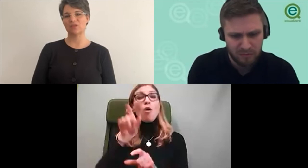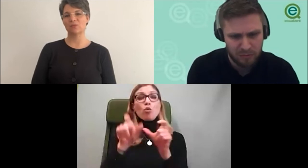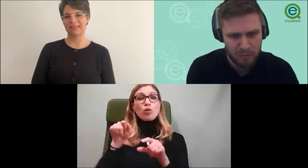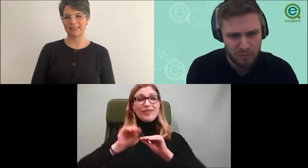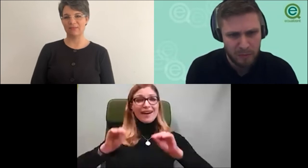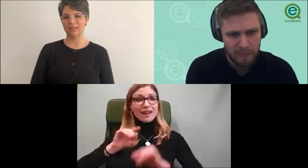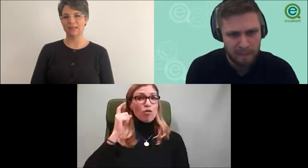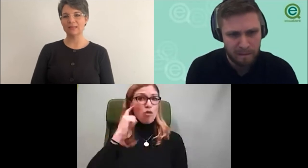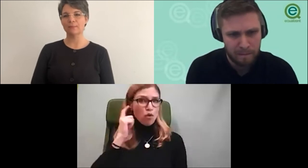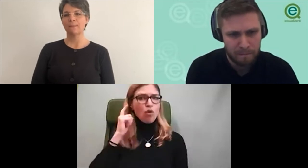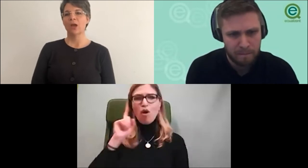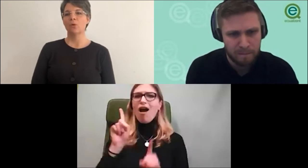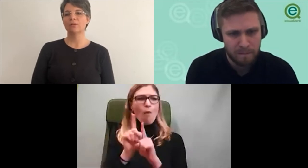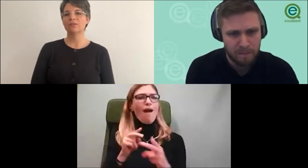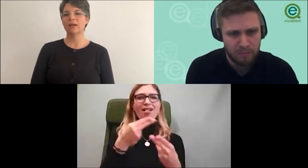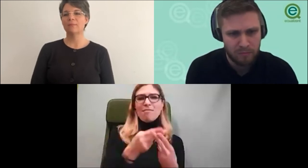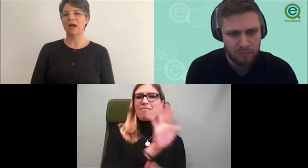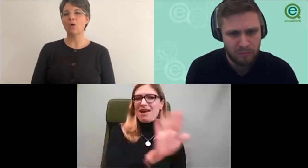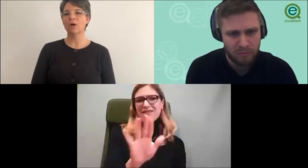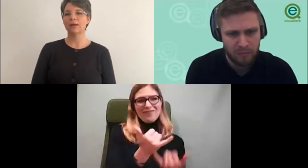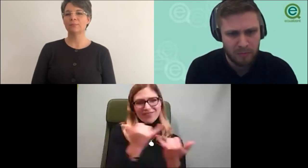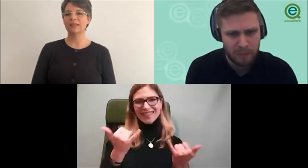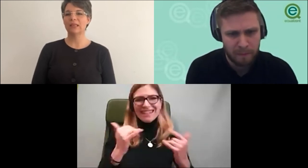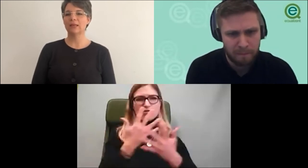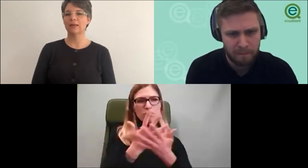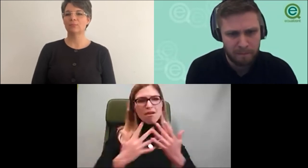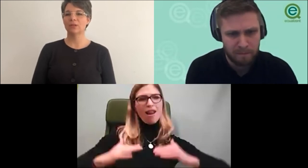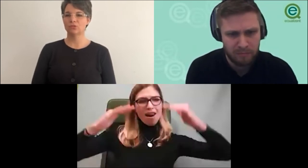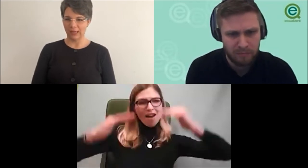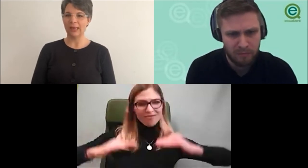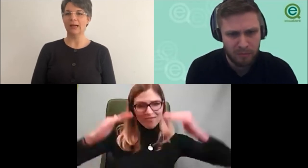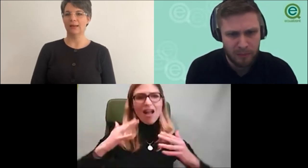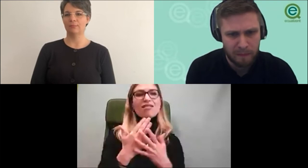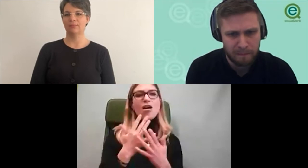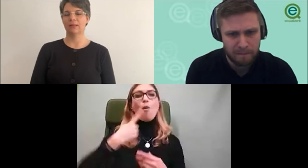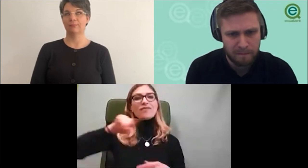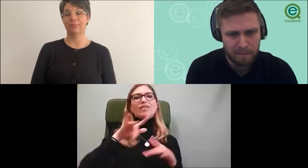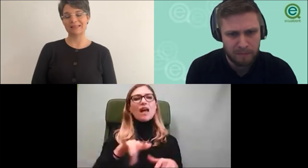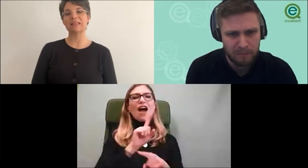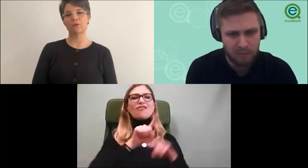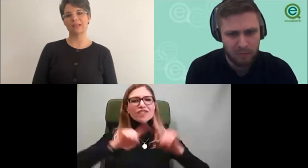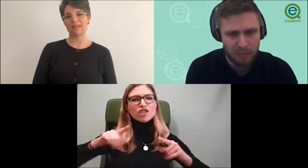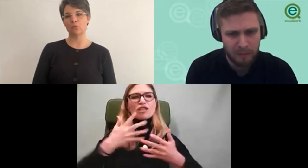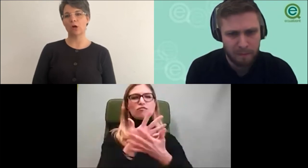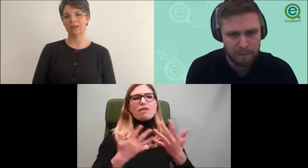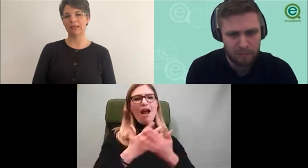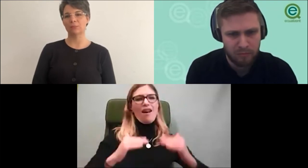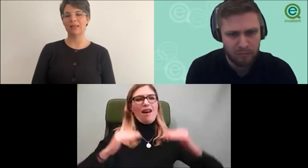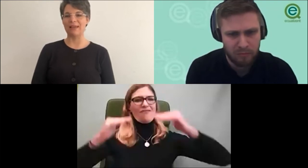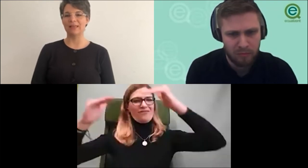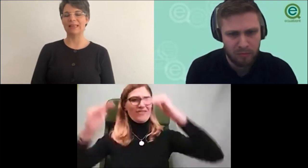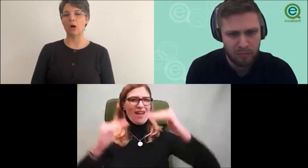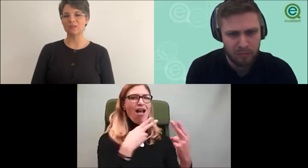Teilnehmer. Das ist uns sehr, sehr wichtig. Und auch die Trainer passen sich wirklich sehr gut auch in